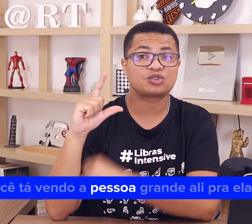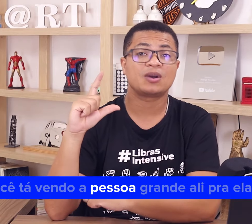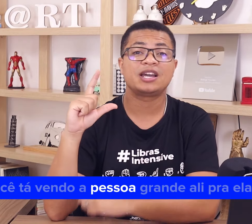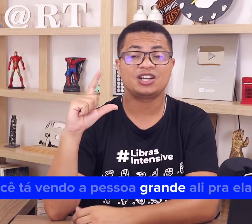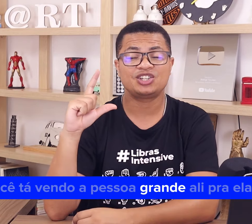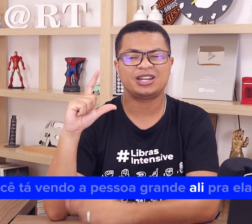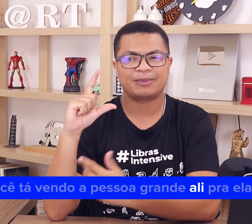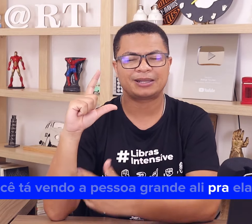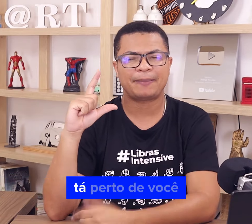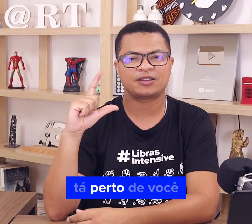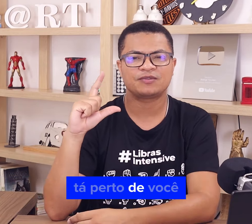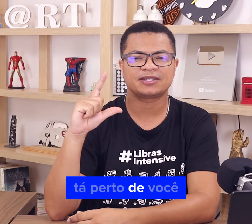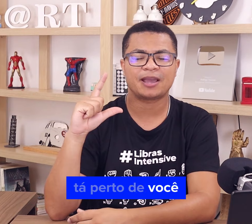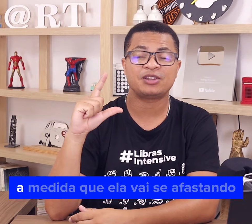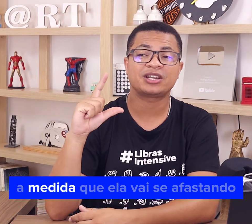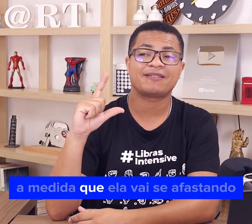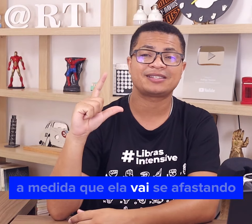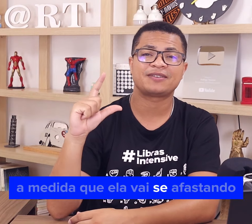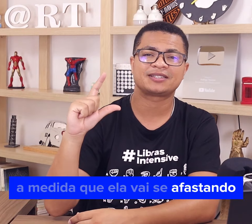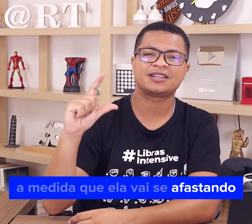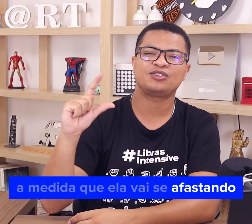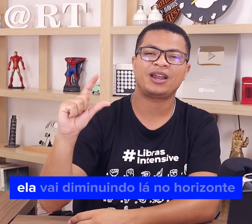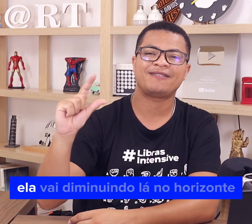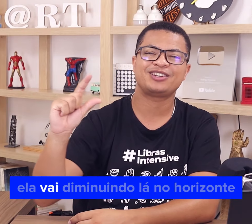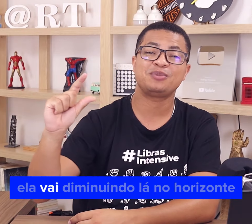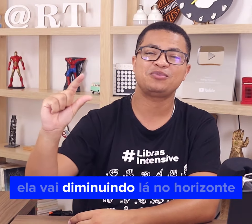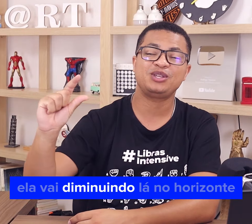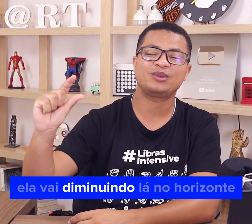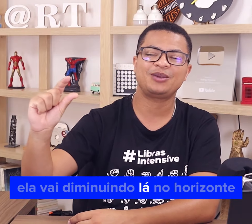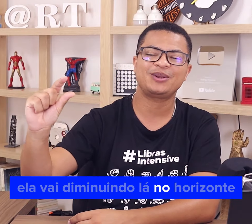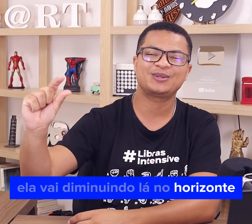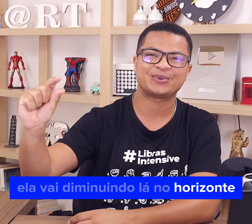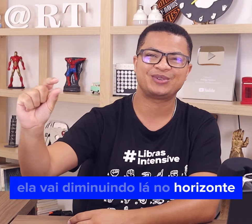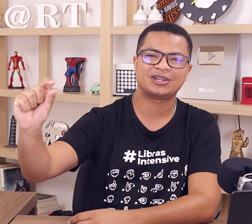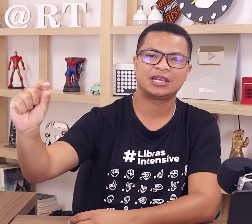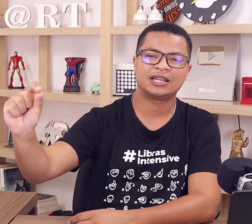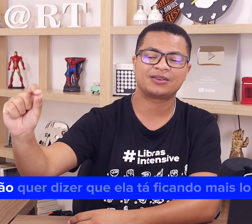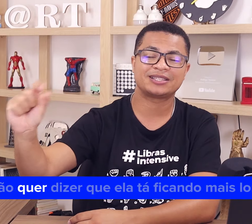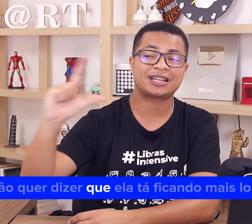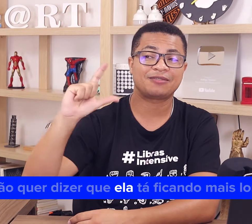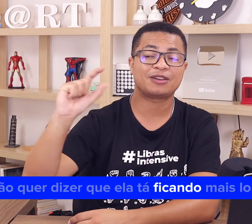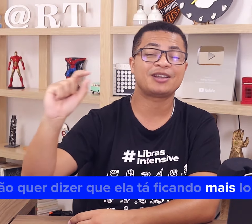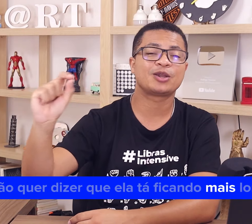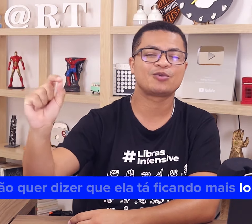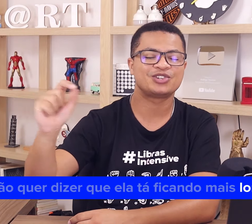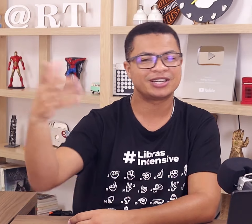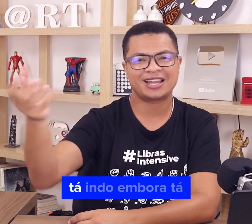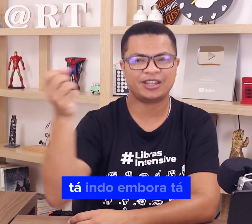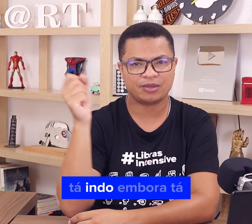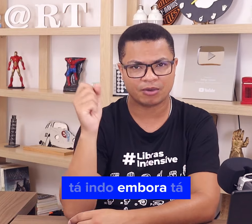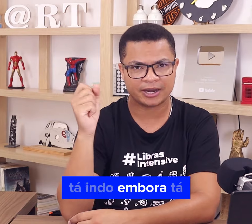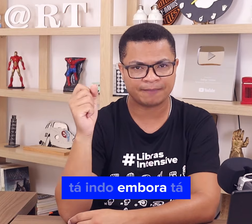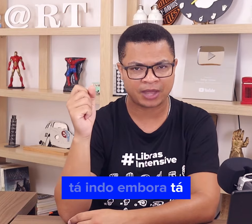pessoa grande ali, porque ela tá perto de você. À medida que ela vai se afastando, ela vai diminuindo lá no horizonte. Então, quer dizer que ela tá ficando mais longe. Tá indo embora, tá?